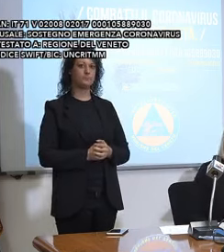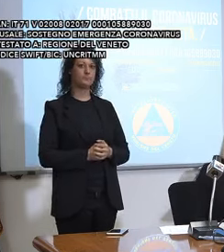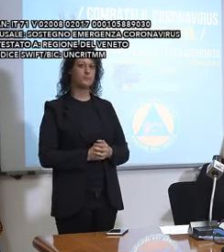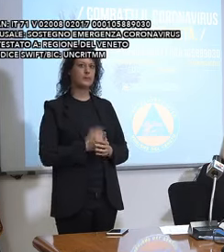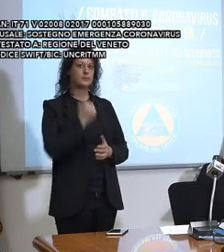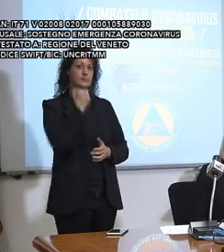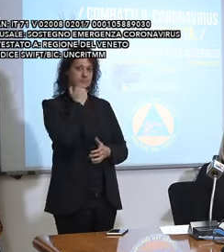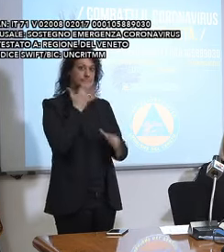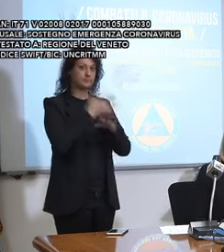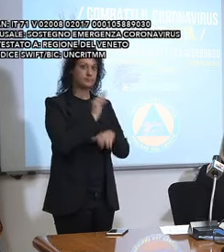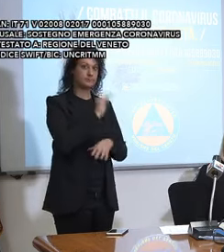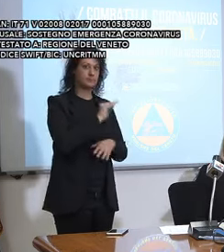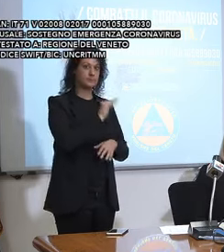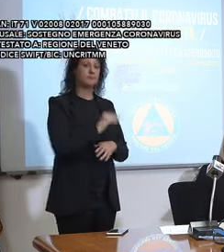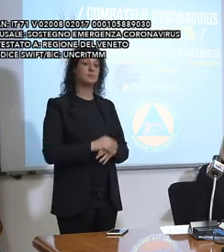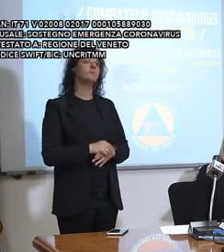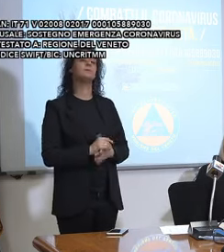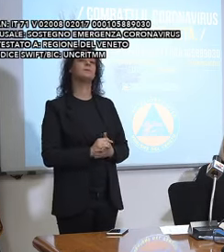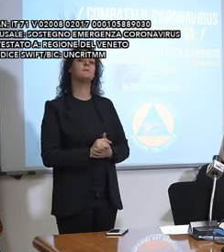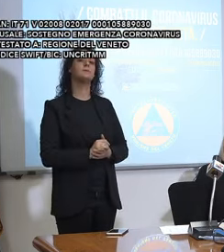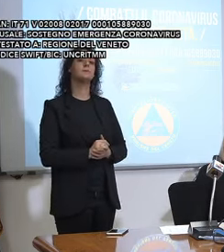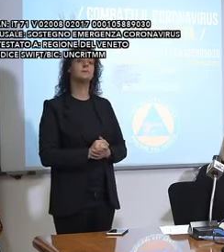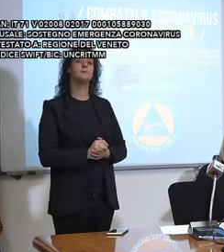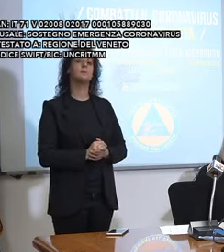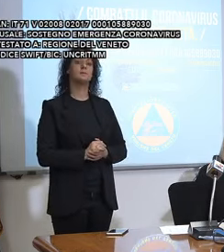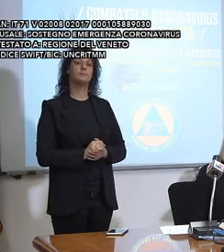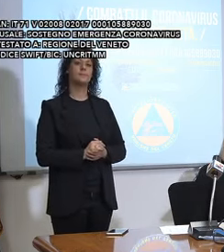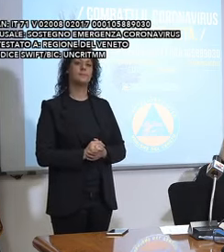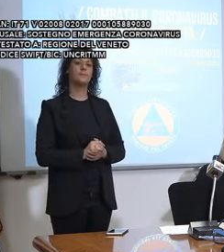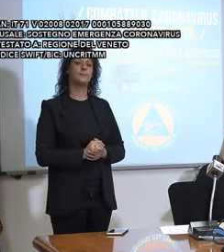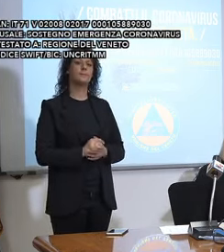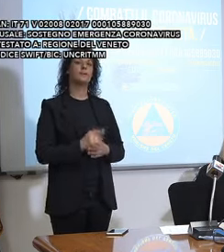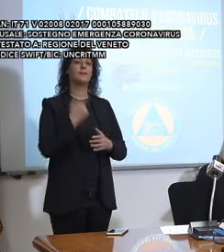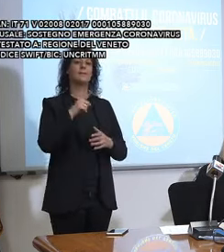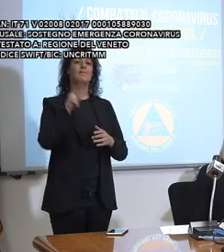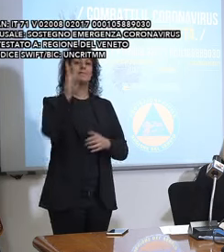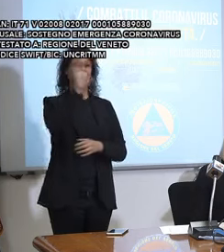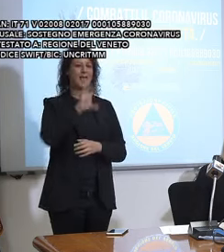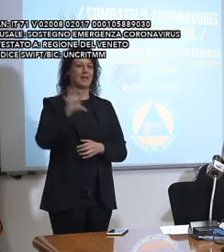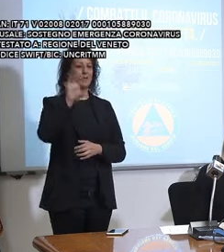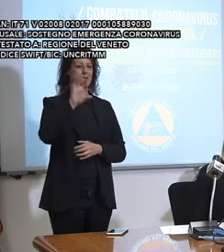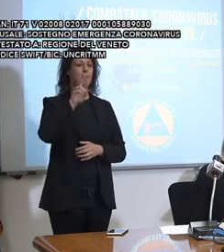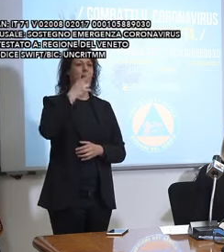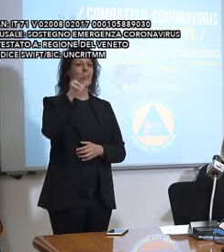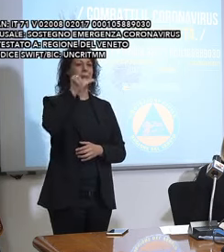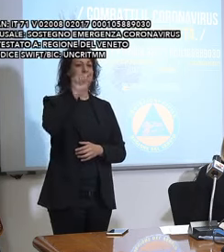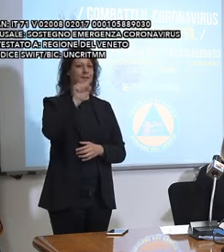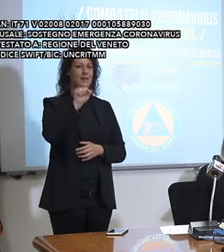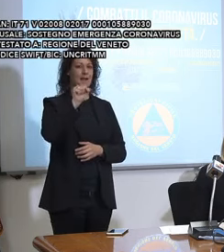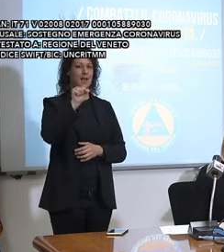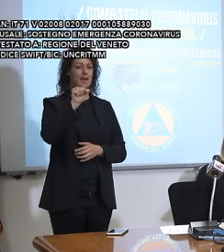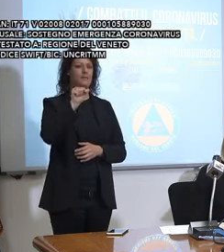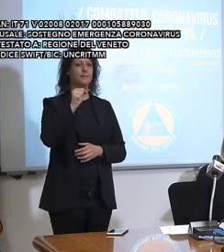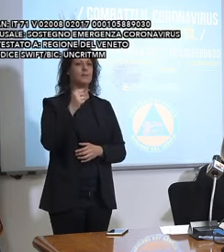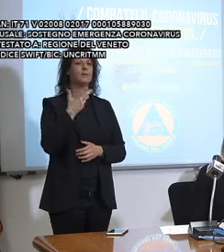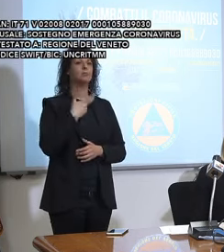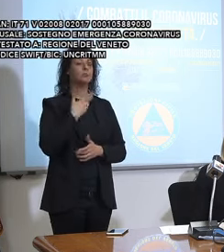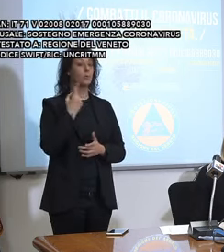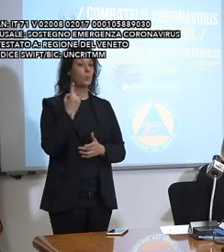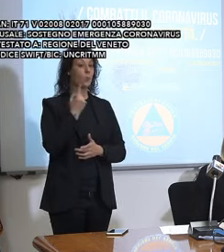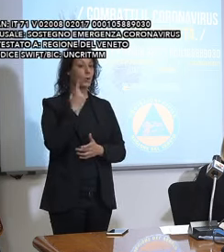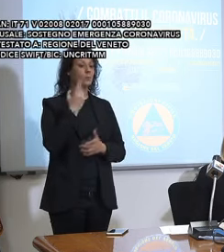Antonella Prigioni, Sette Gold. Volevo chiederle, nel caso delle RSA del Veneto, c'è stato il fenomeno del trasferimento di